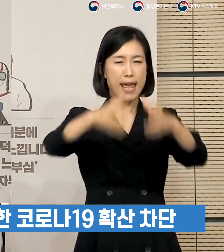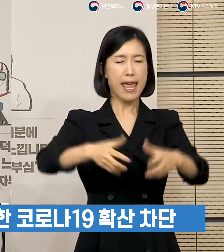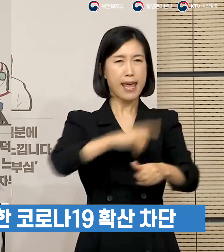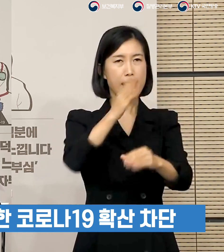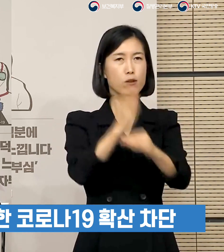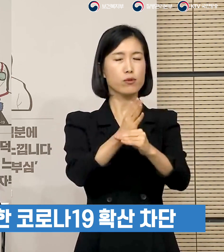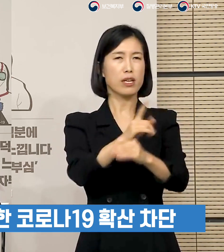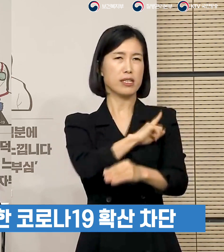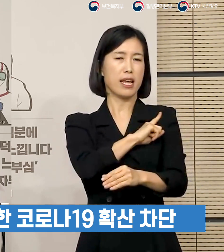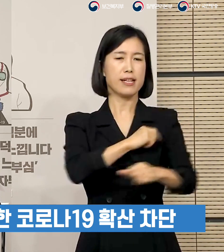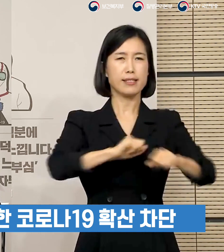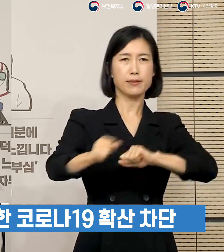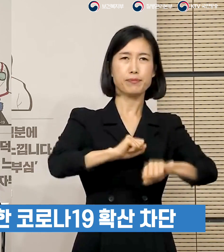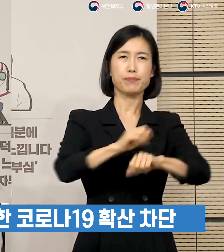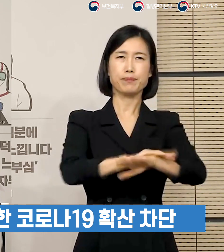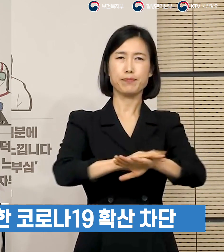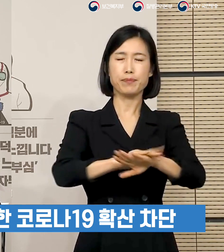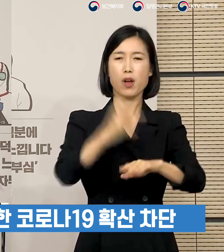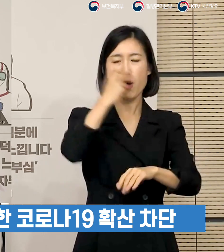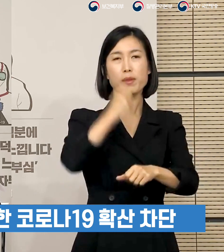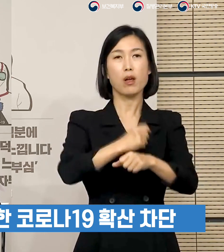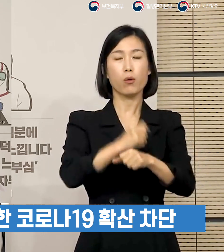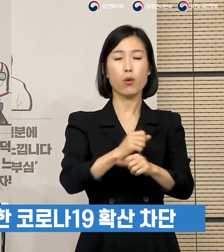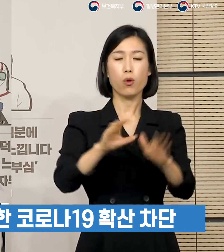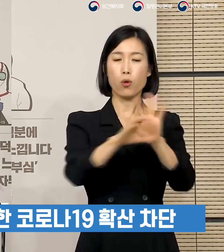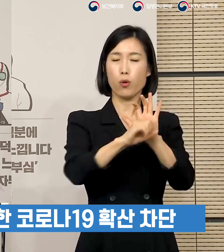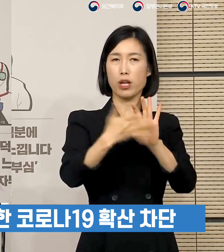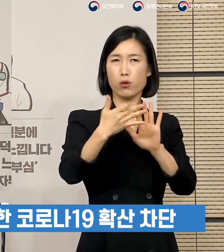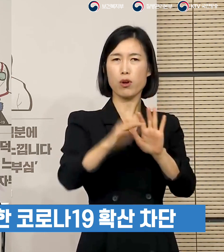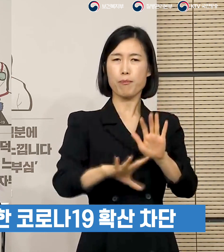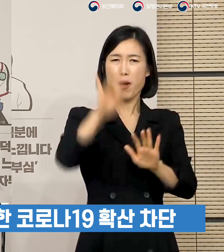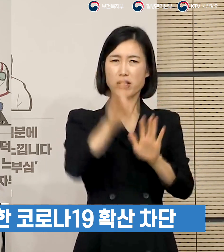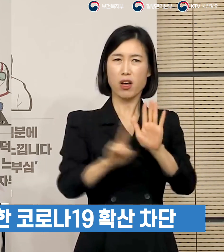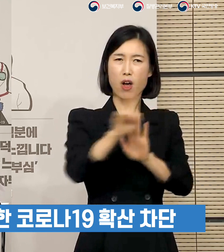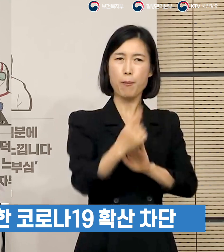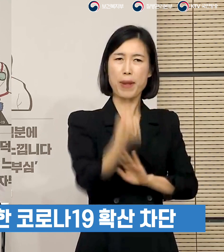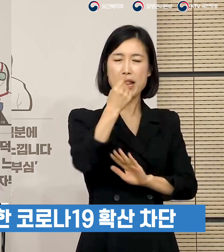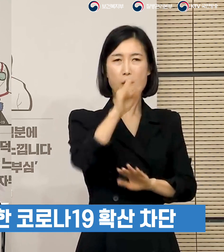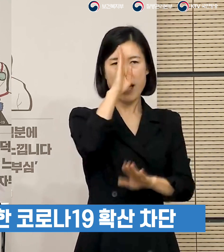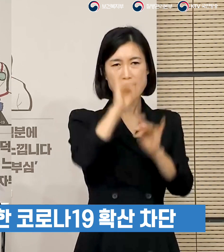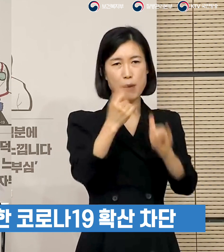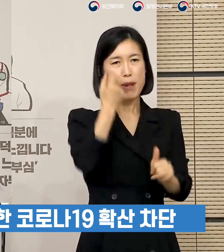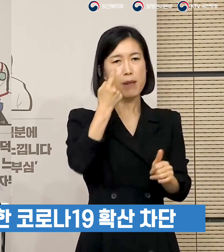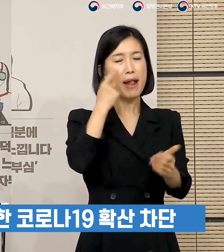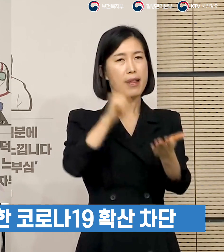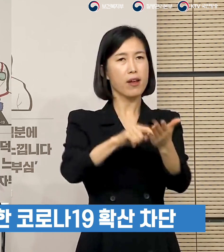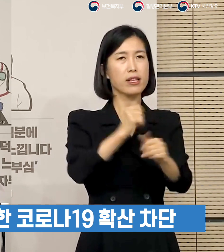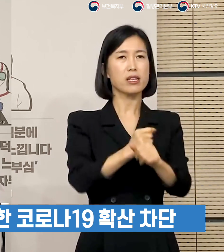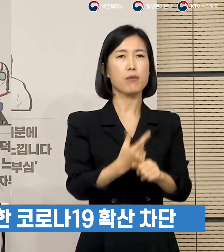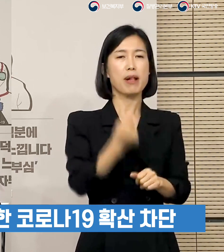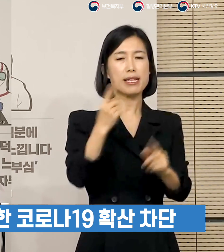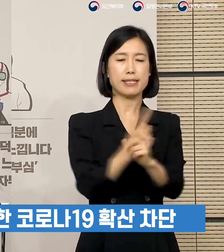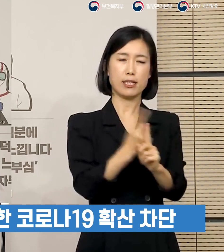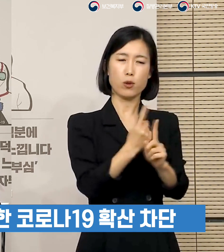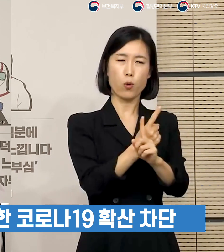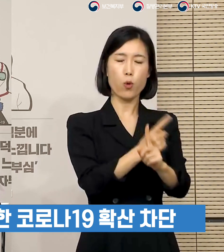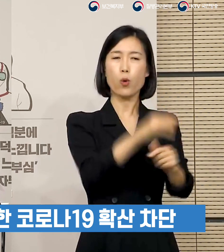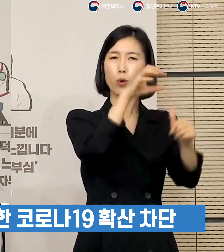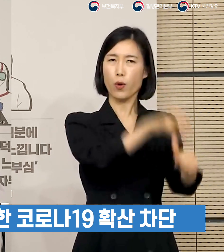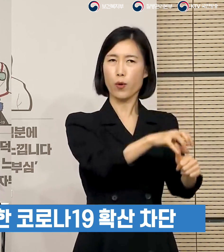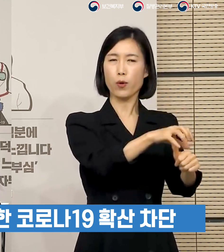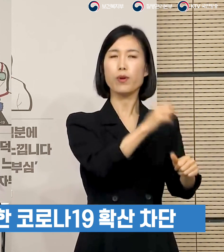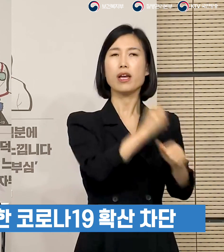적극적인 검사 조치로 코로나19의 조기 진단을 통해 환자를 최대한 빨리 발견하여 철저하게 치료,